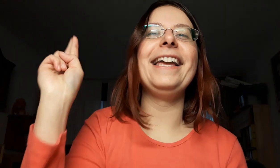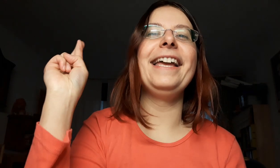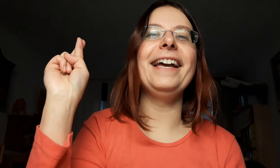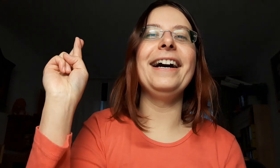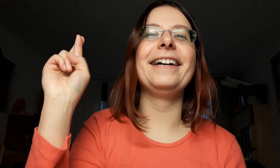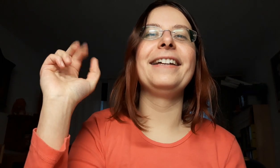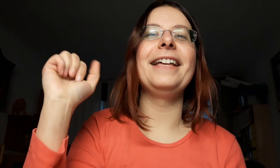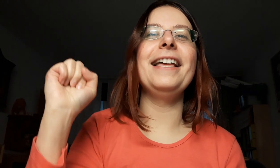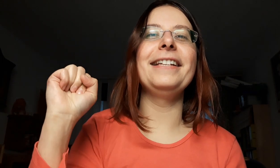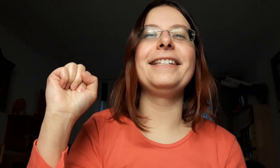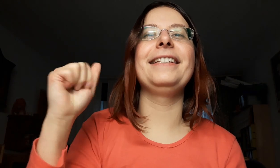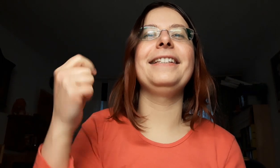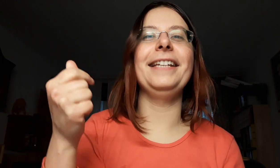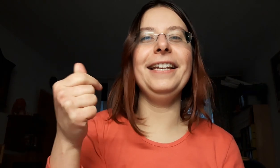R, S, T,